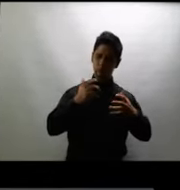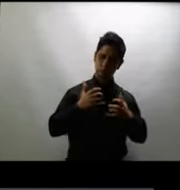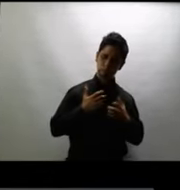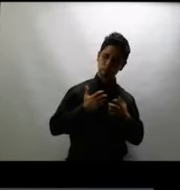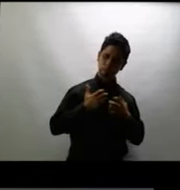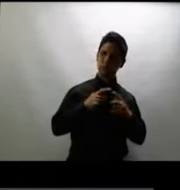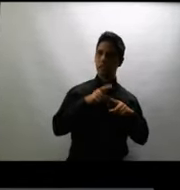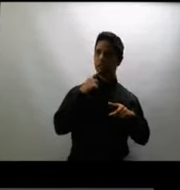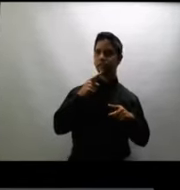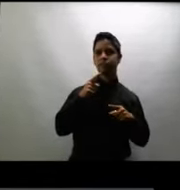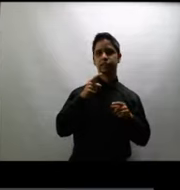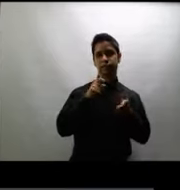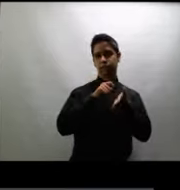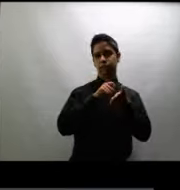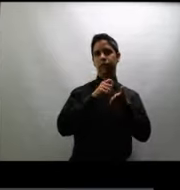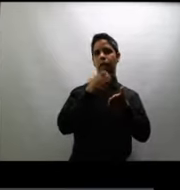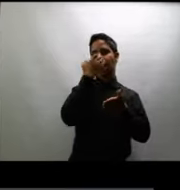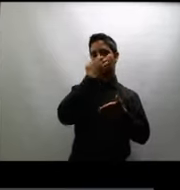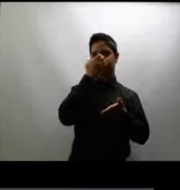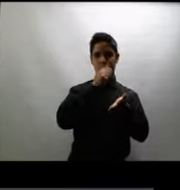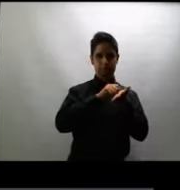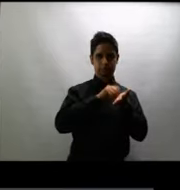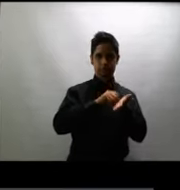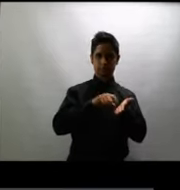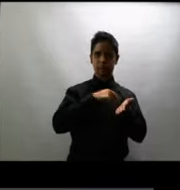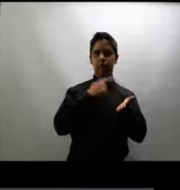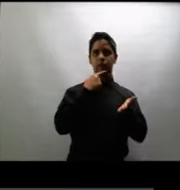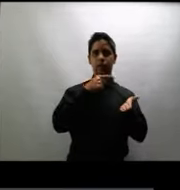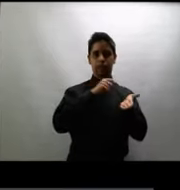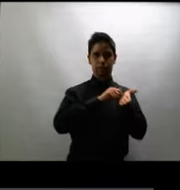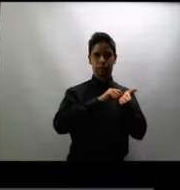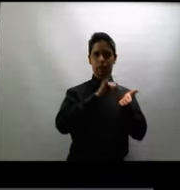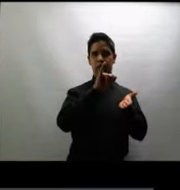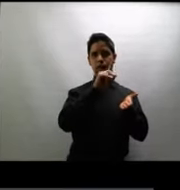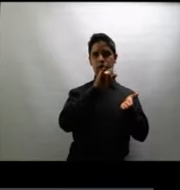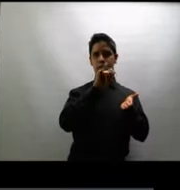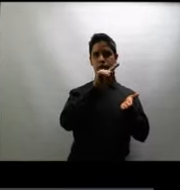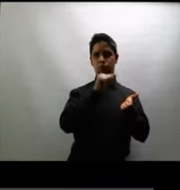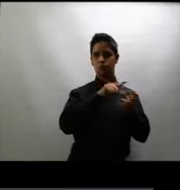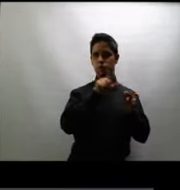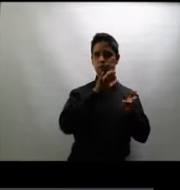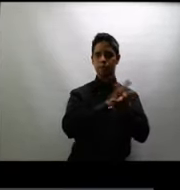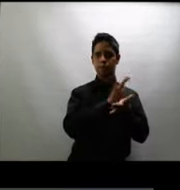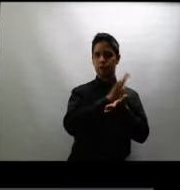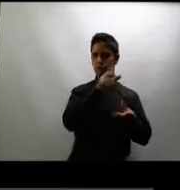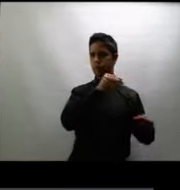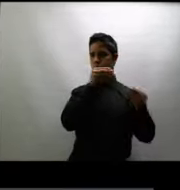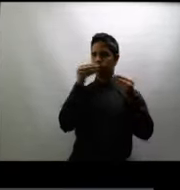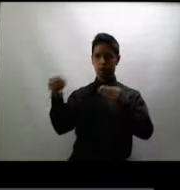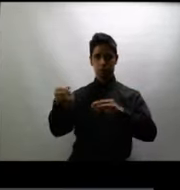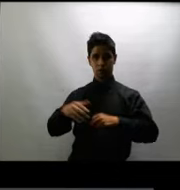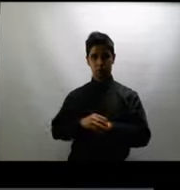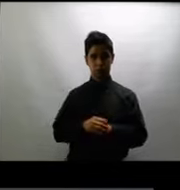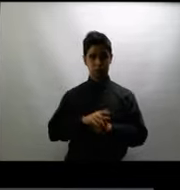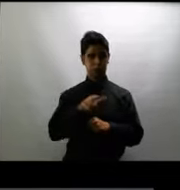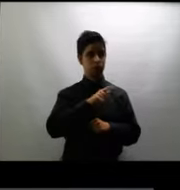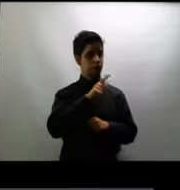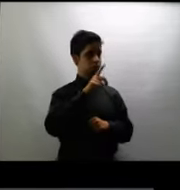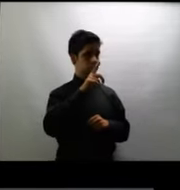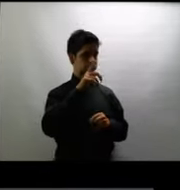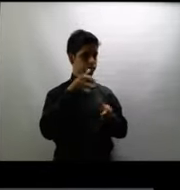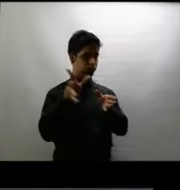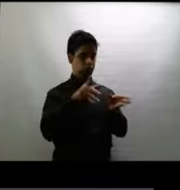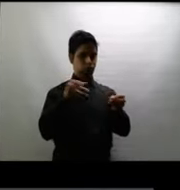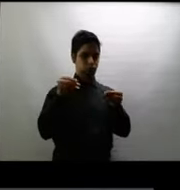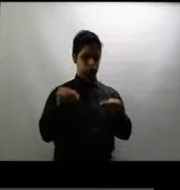le escribe en la hoja del examen, le dice: idiota. Entonces, le devuelve el papel a Gandhi, él toma la hoja y